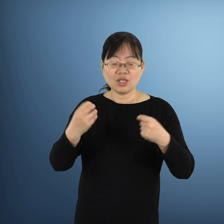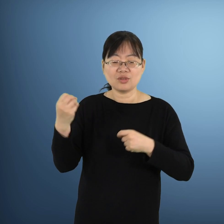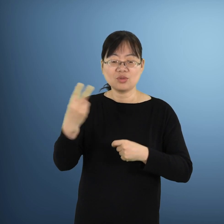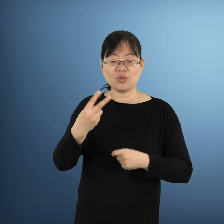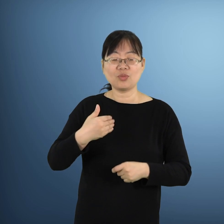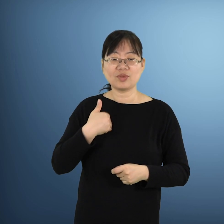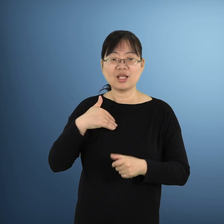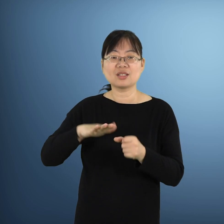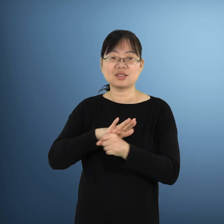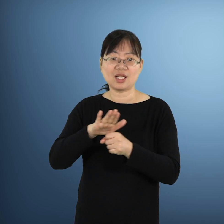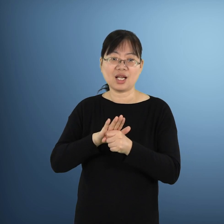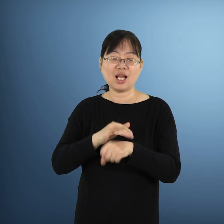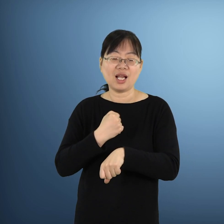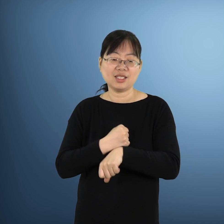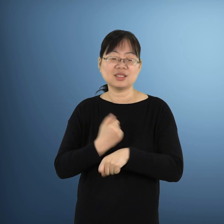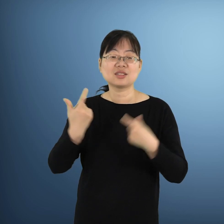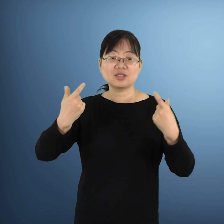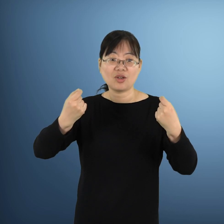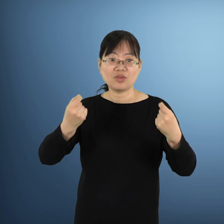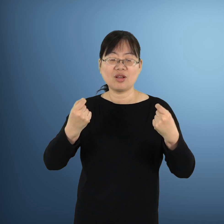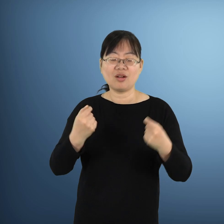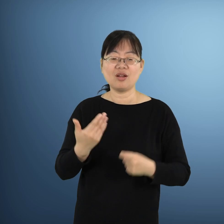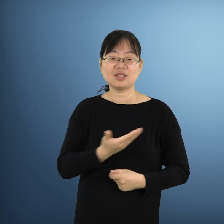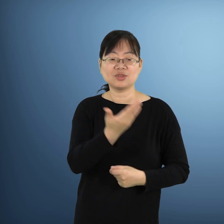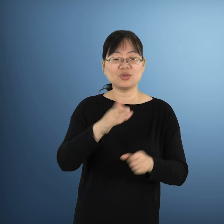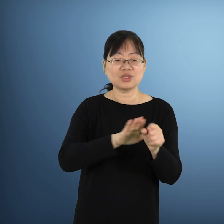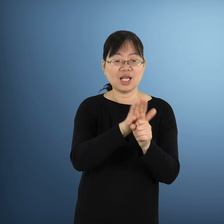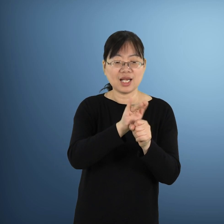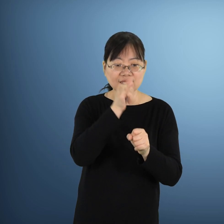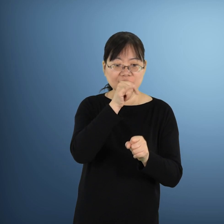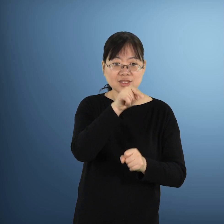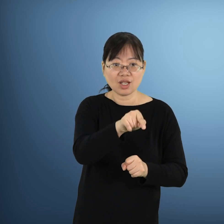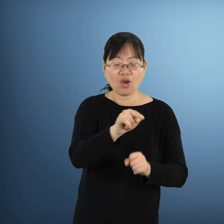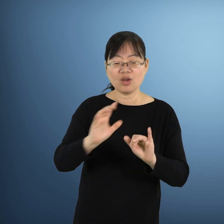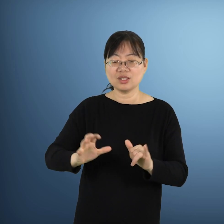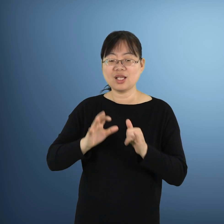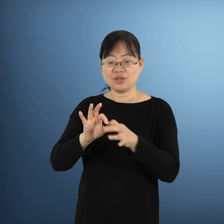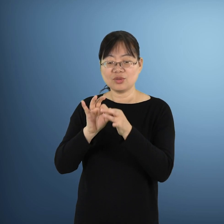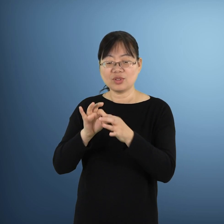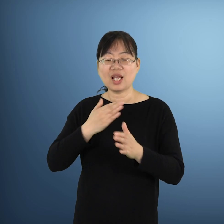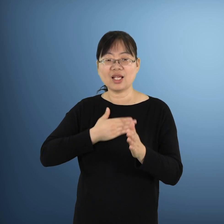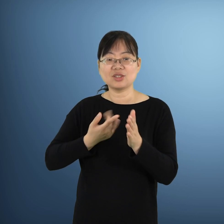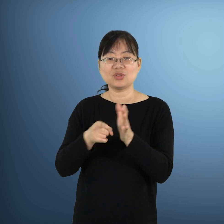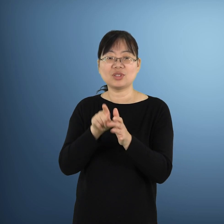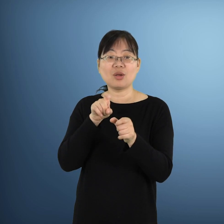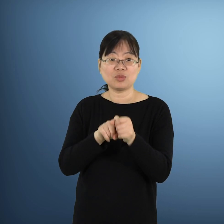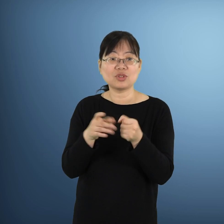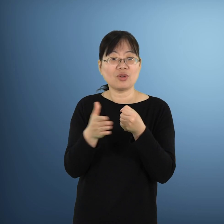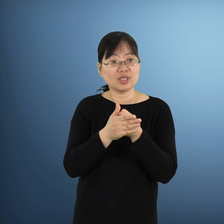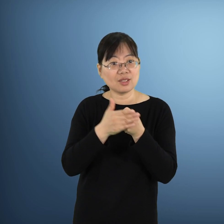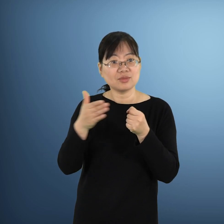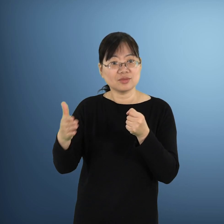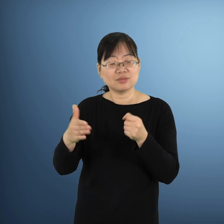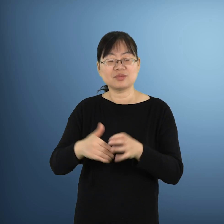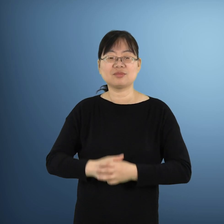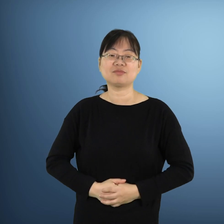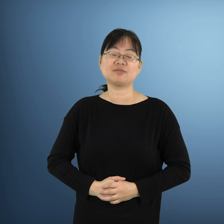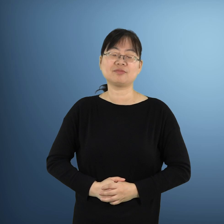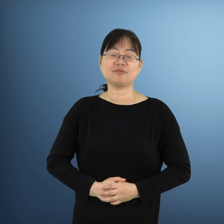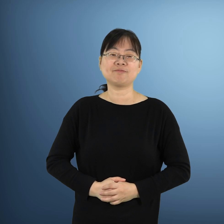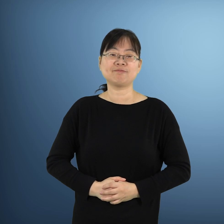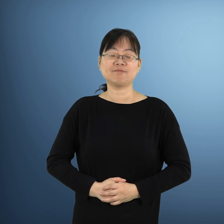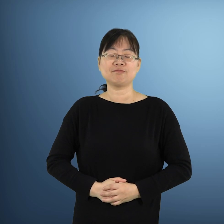또 나를 사랑하신 같이 그들도 사랑하신 것을 세상으로 알게 하려 함이로소이다.